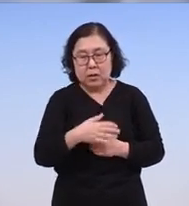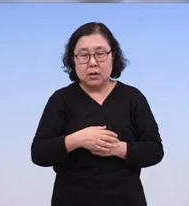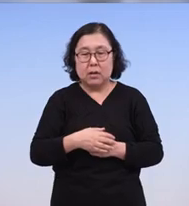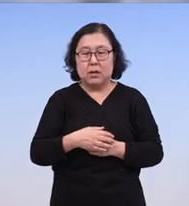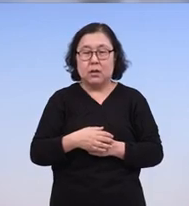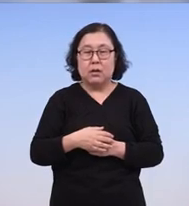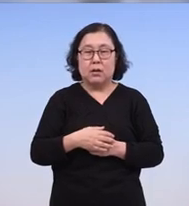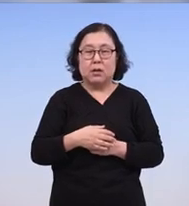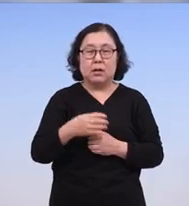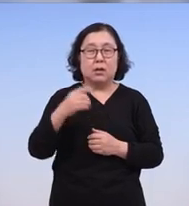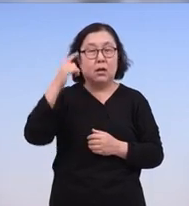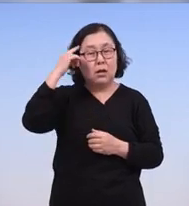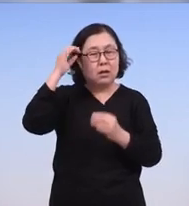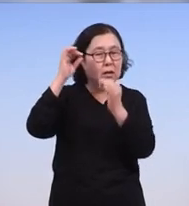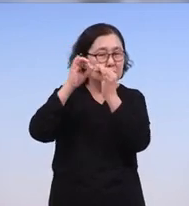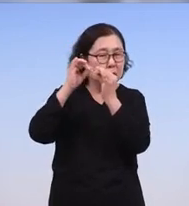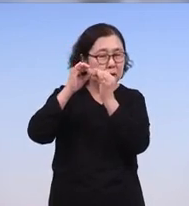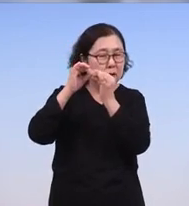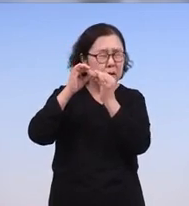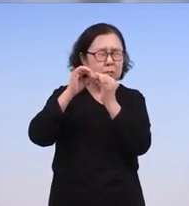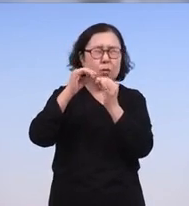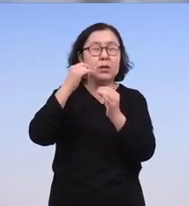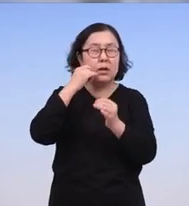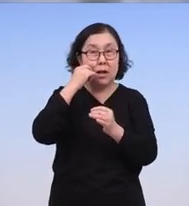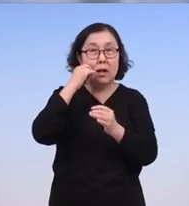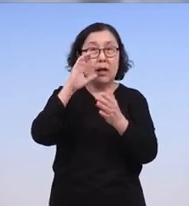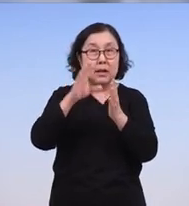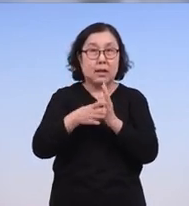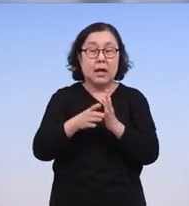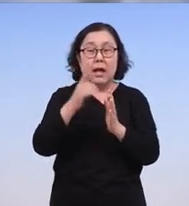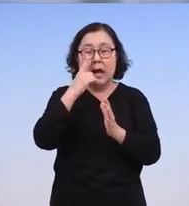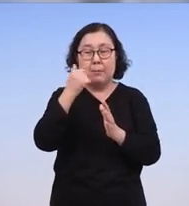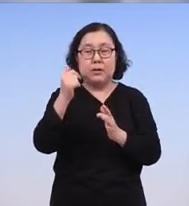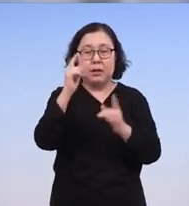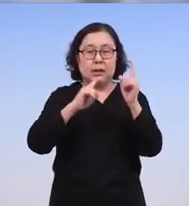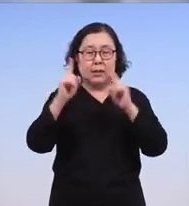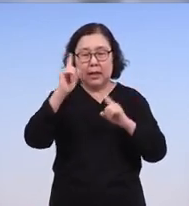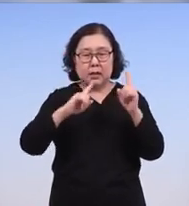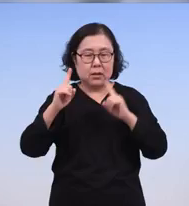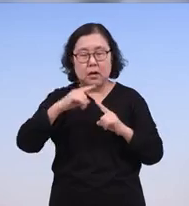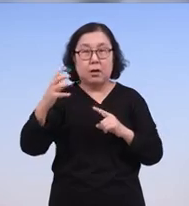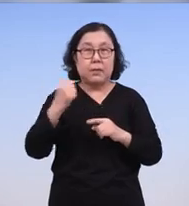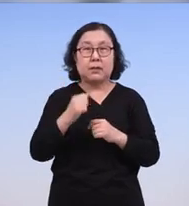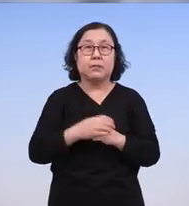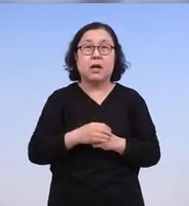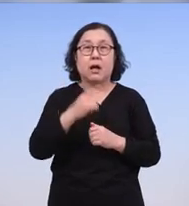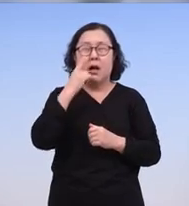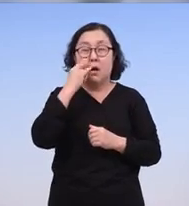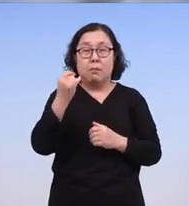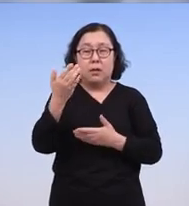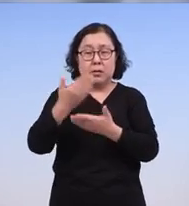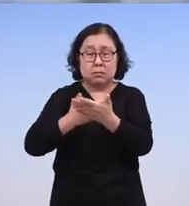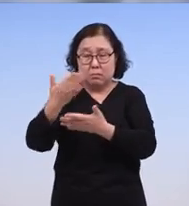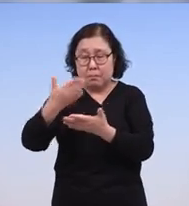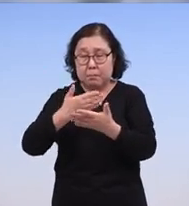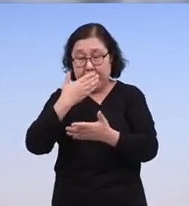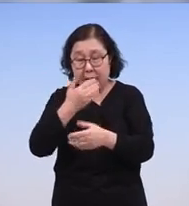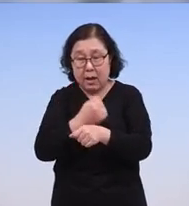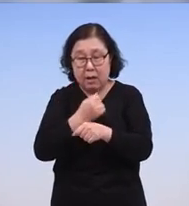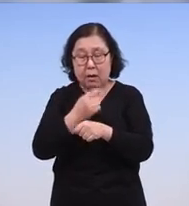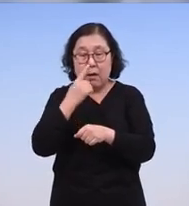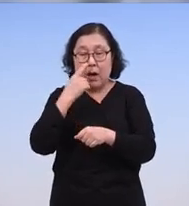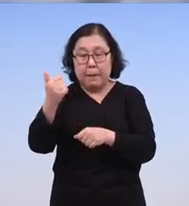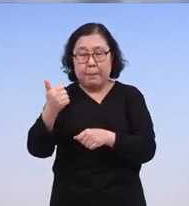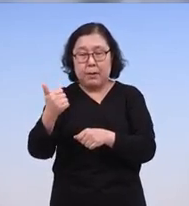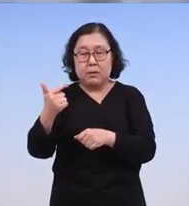전혀 공감하지 못할 때, 공감받고 싶은데 아버지들이 왜 상처를 받습니까? 엄마는 교감이 잘